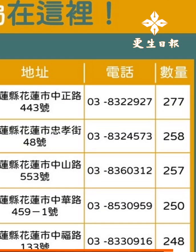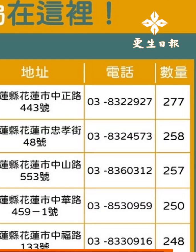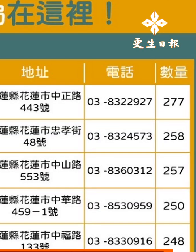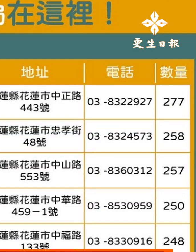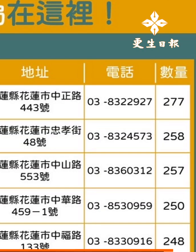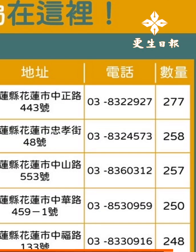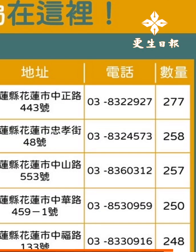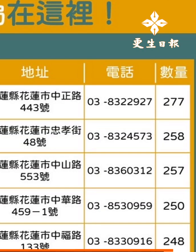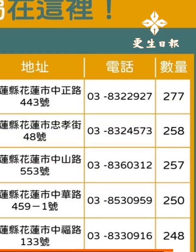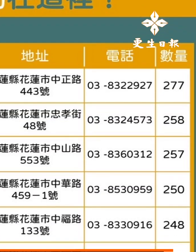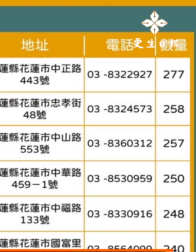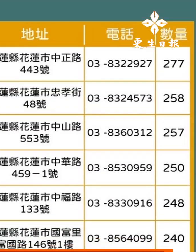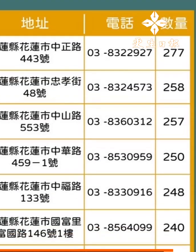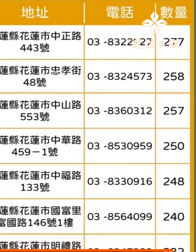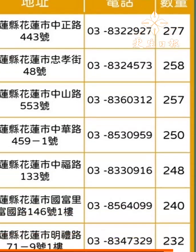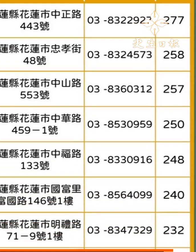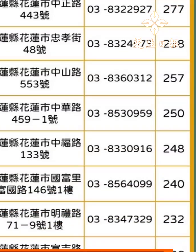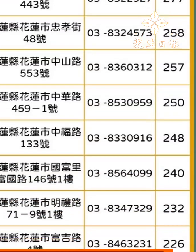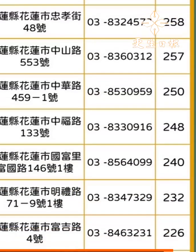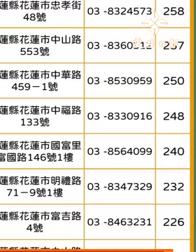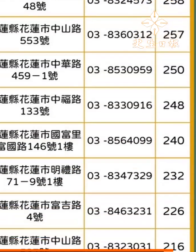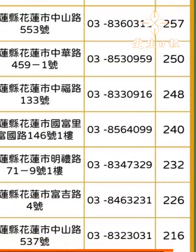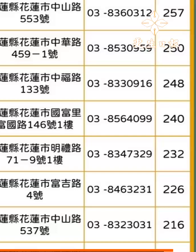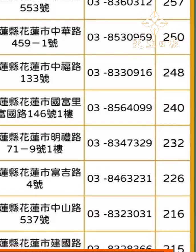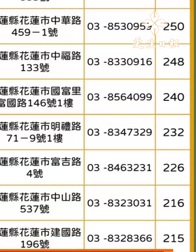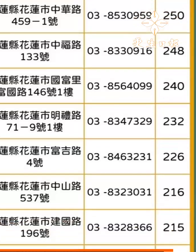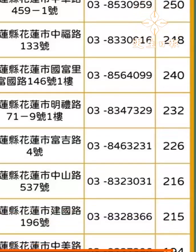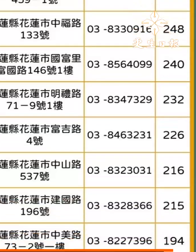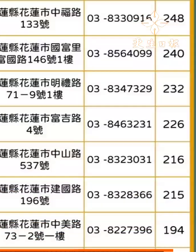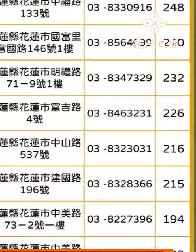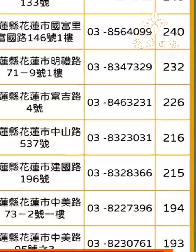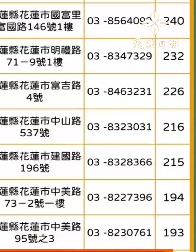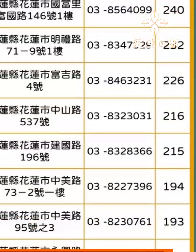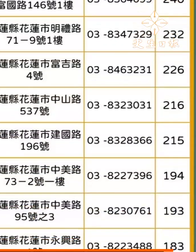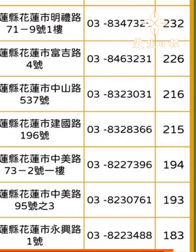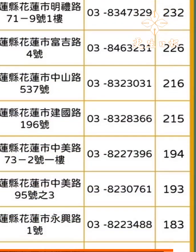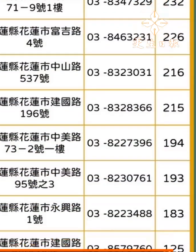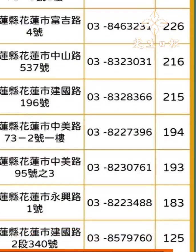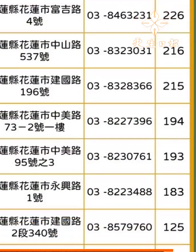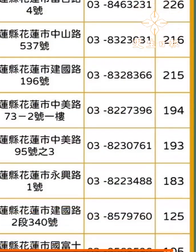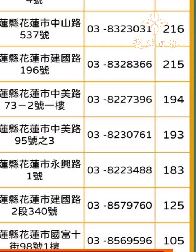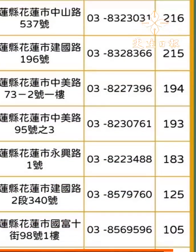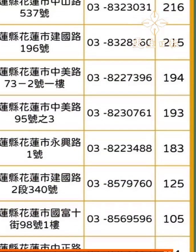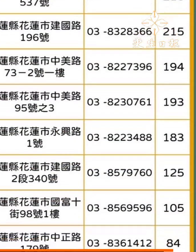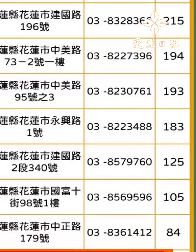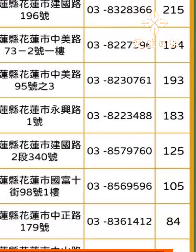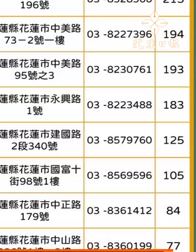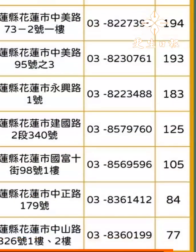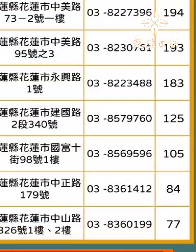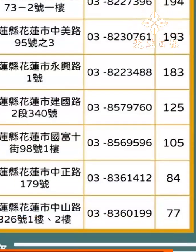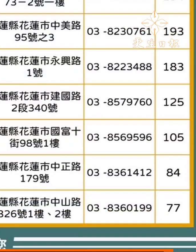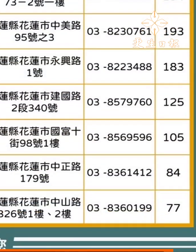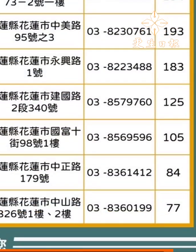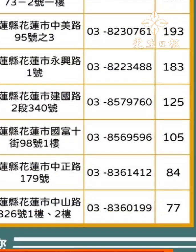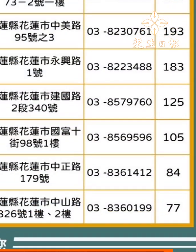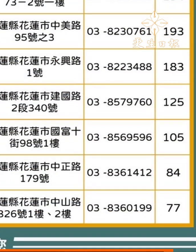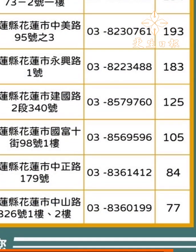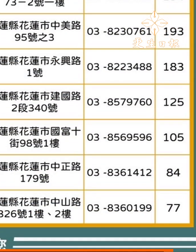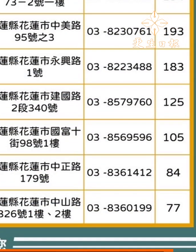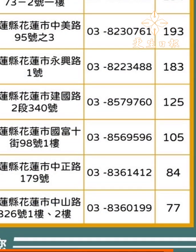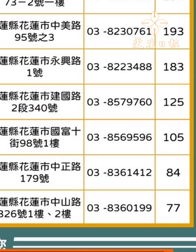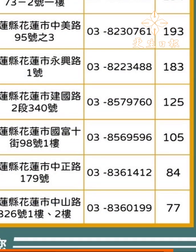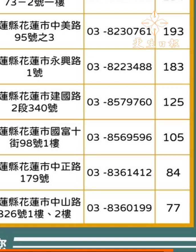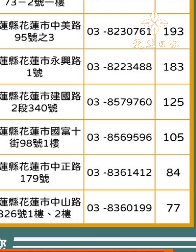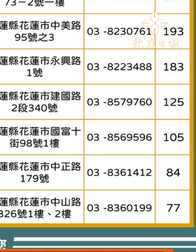月购买一次，但是花莲县我们可以看到，我们现在卫生所还有我们的这个药